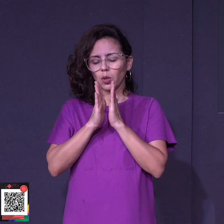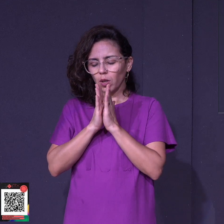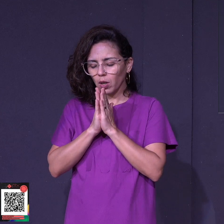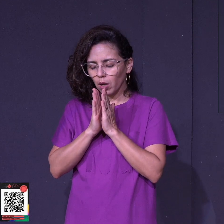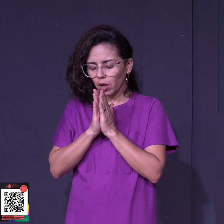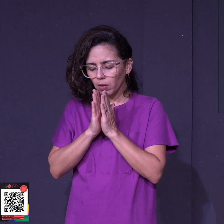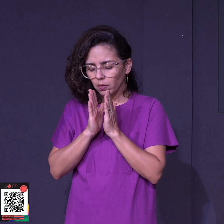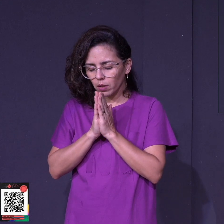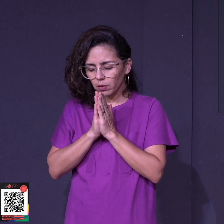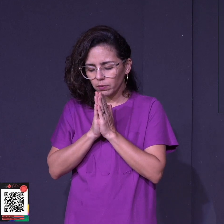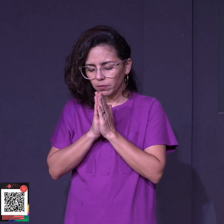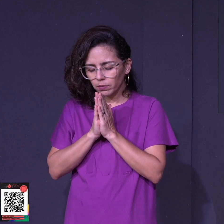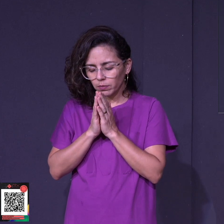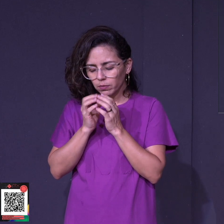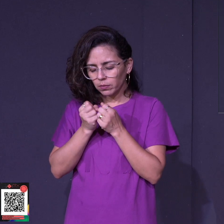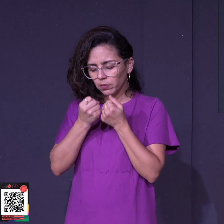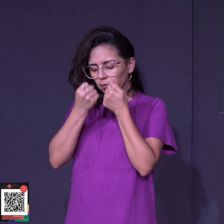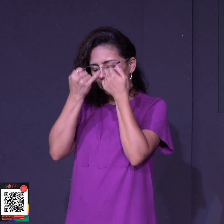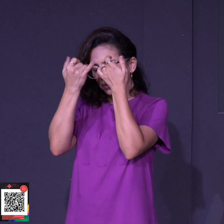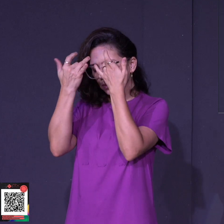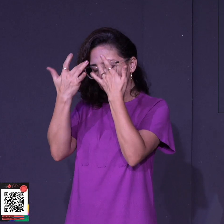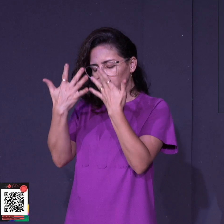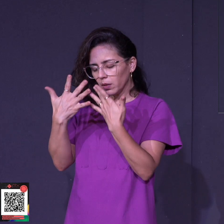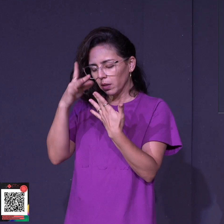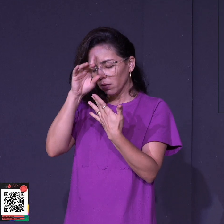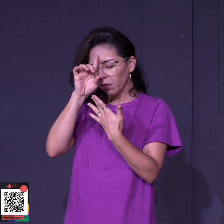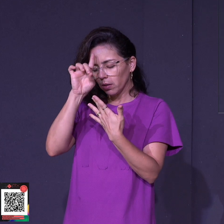nosso Deus. É a própria justiça, irmão.